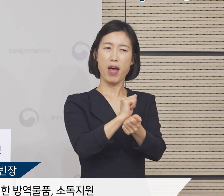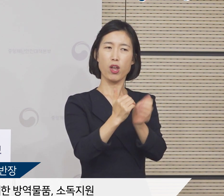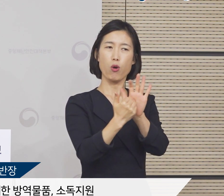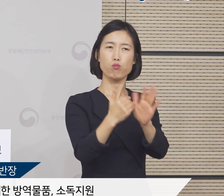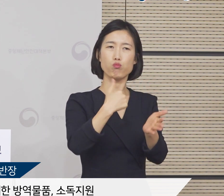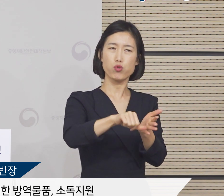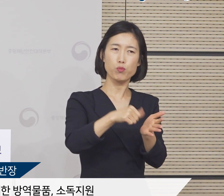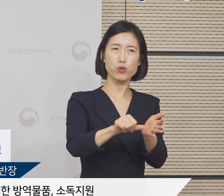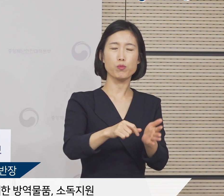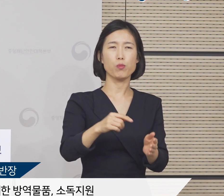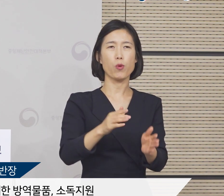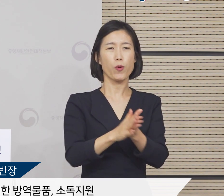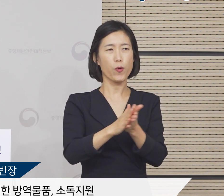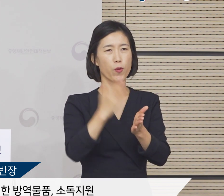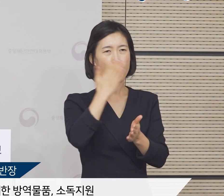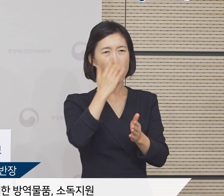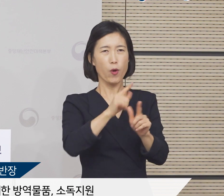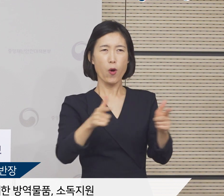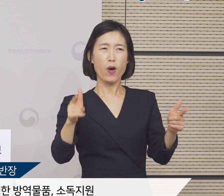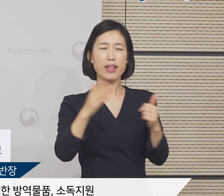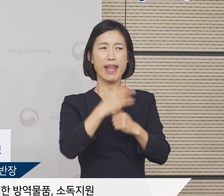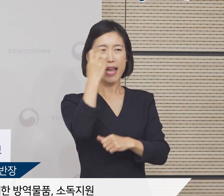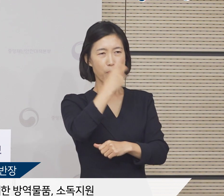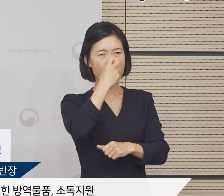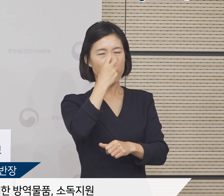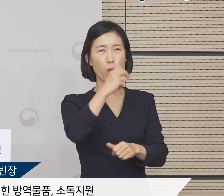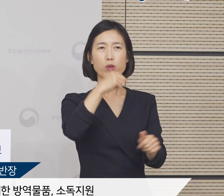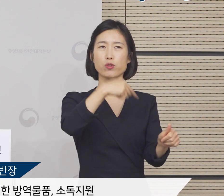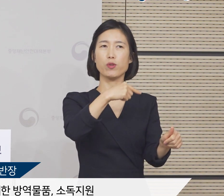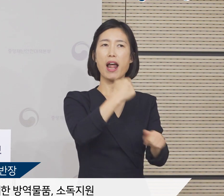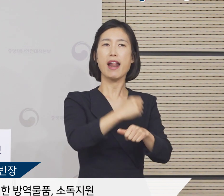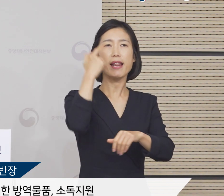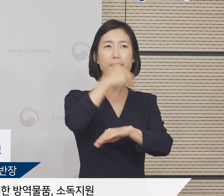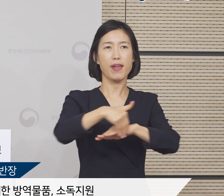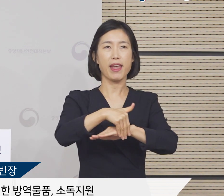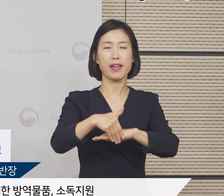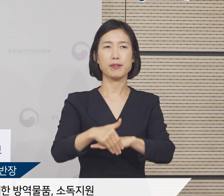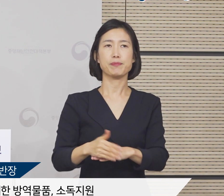통해 감염 예방 조치들을 지속할 예정입니다.